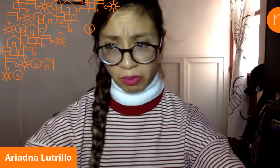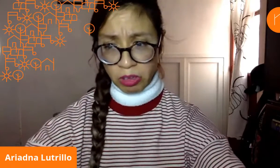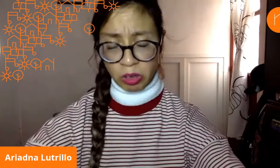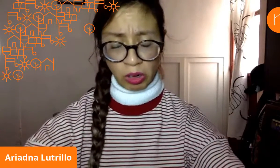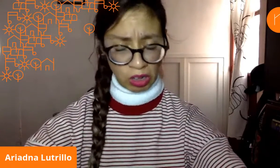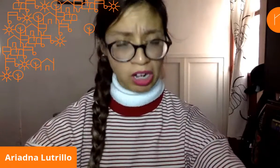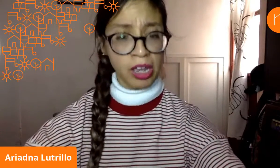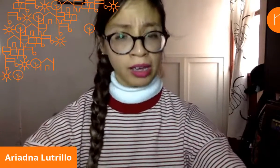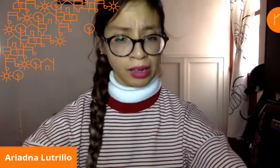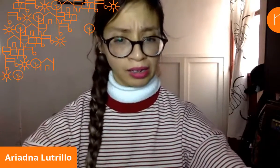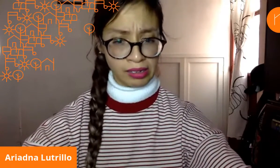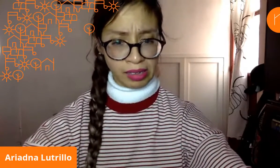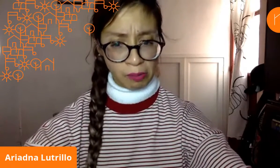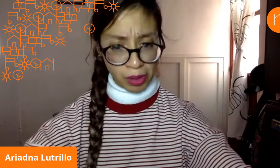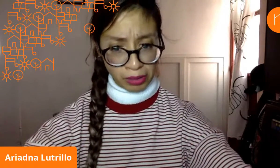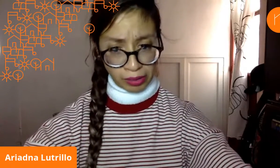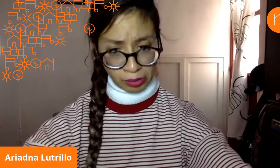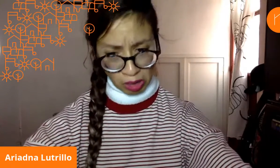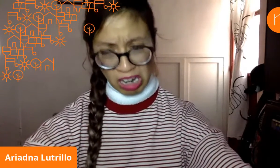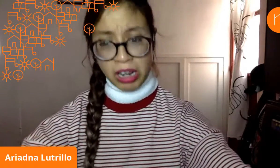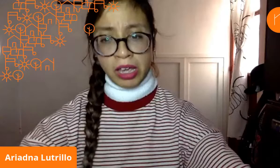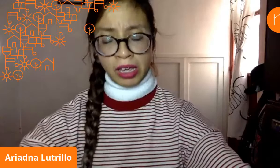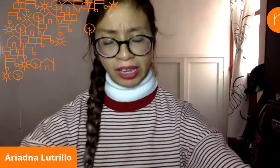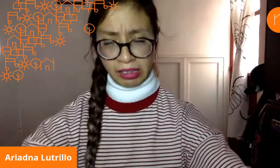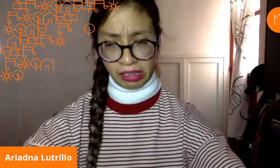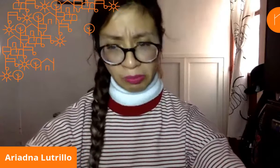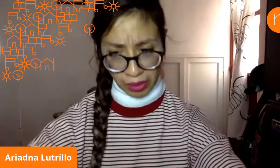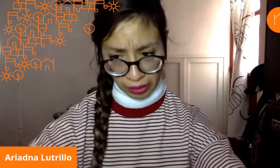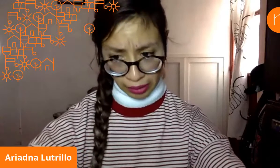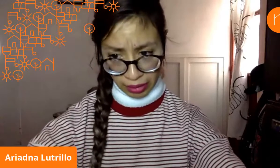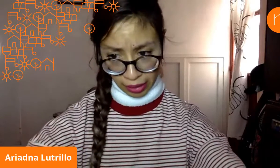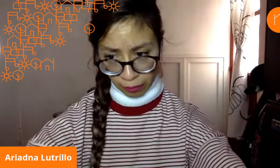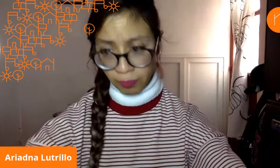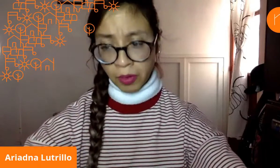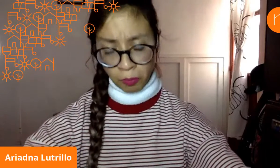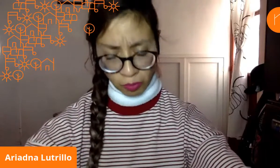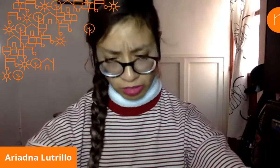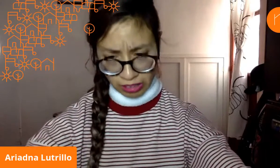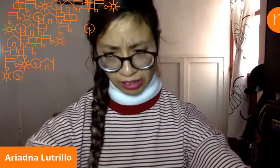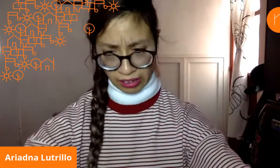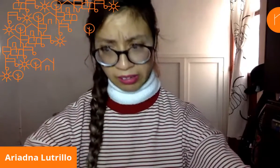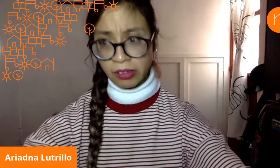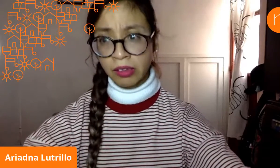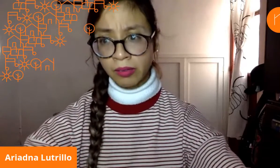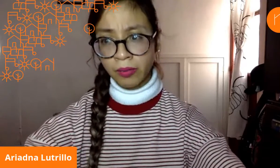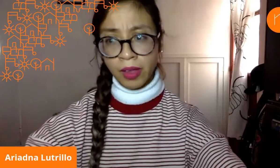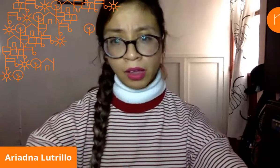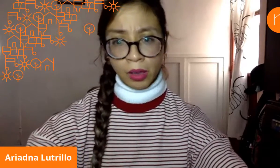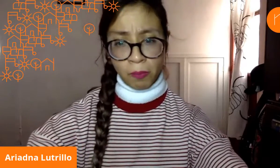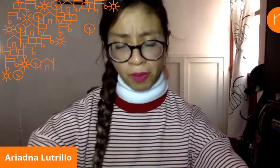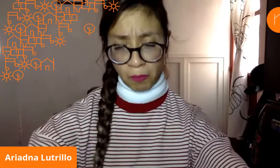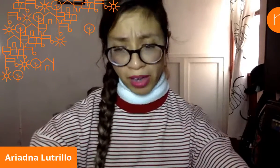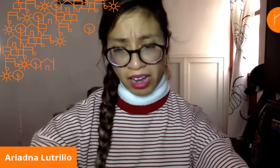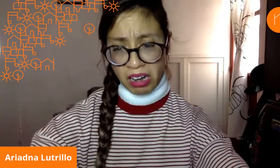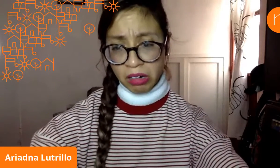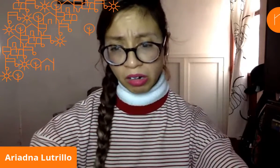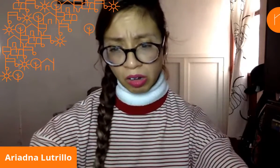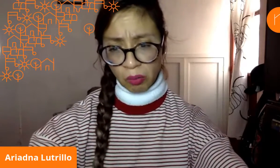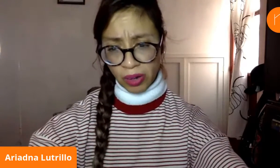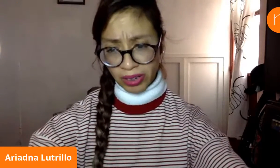comenzamos con esta presentación y este mini taller. Muchas gracias. ¿Me pueden